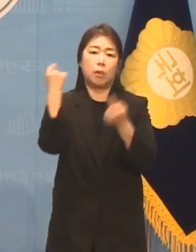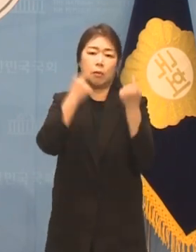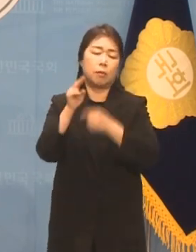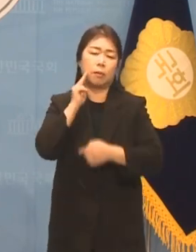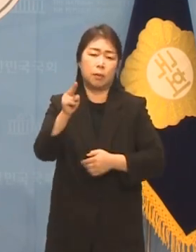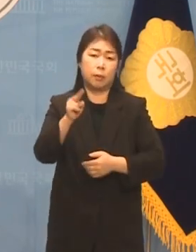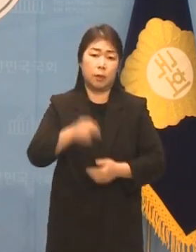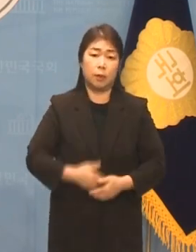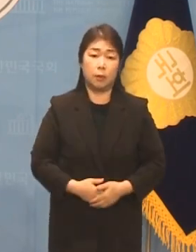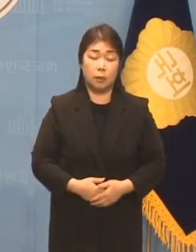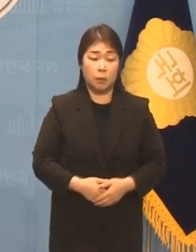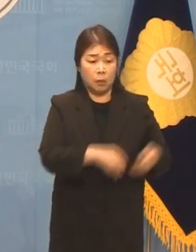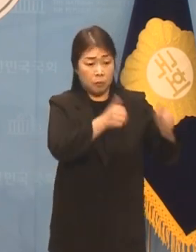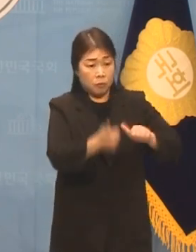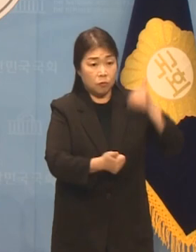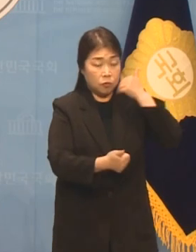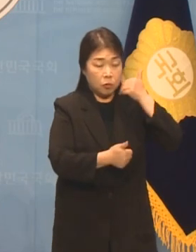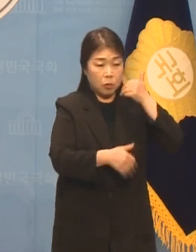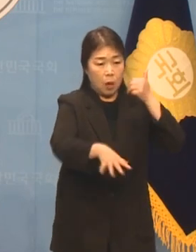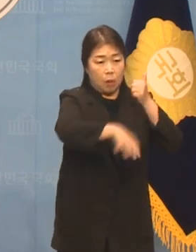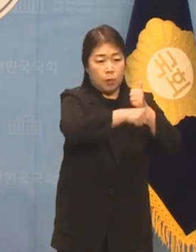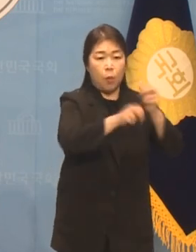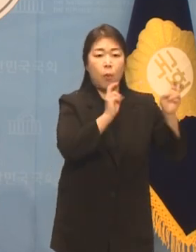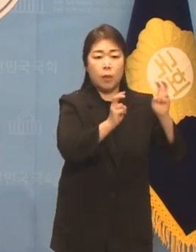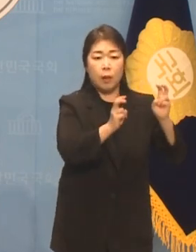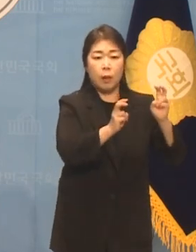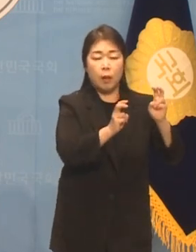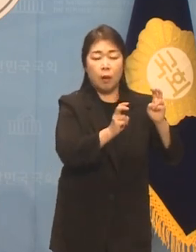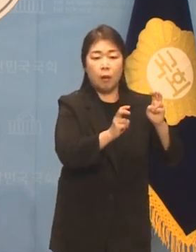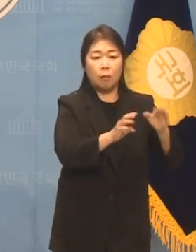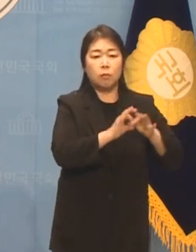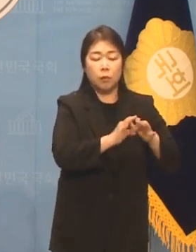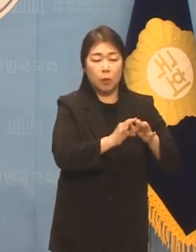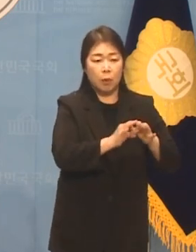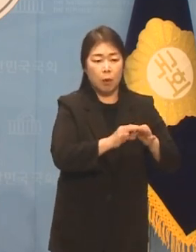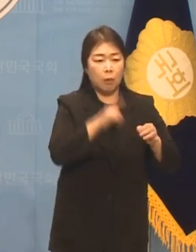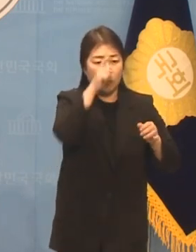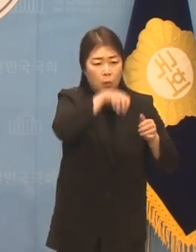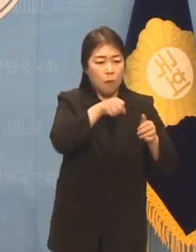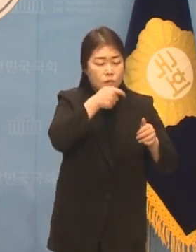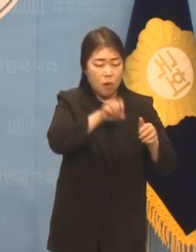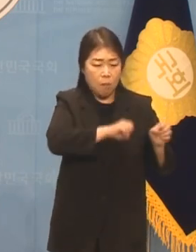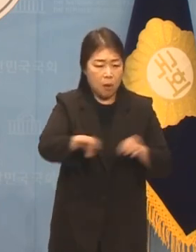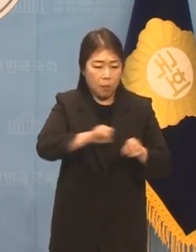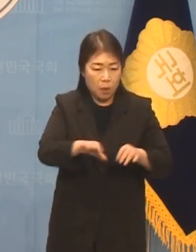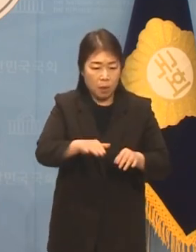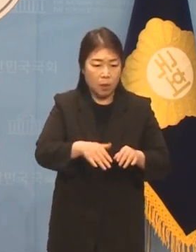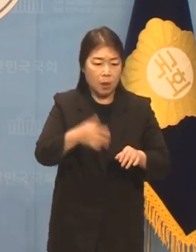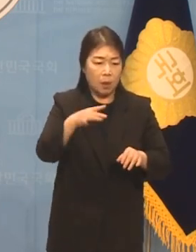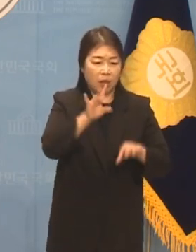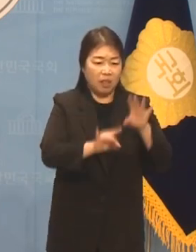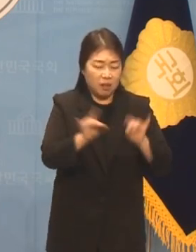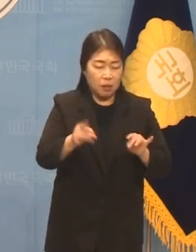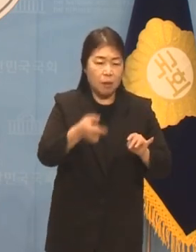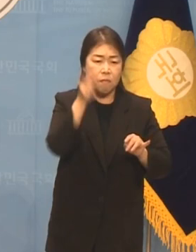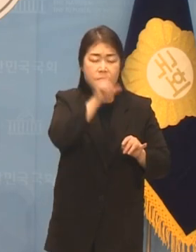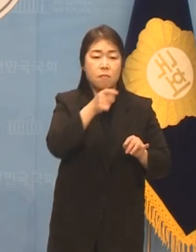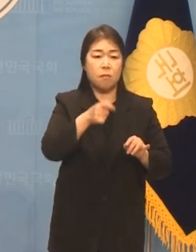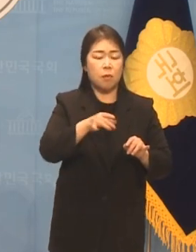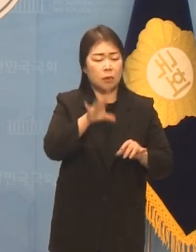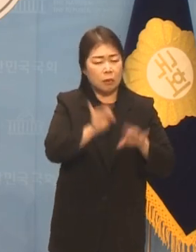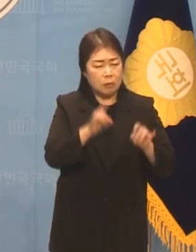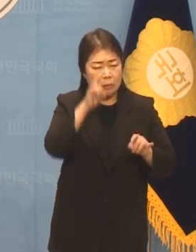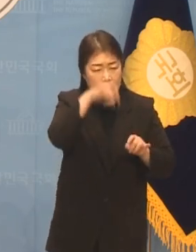청년은 하청업체 소속으로 폐수와 슬러지 작업 처리를 하고 있었습니다.